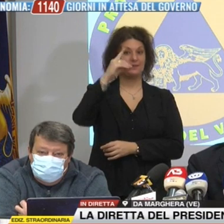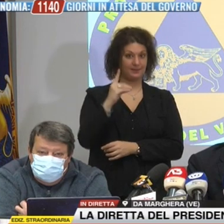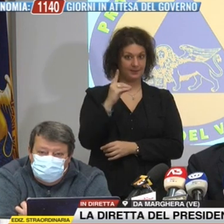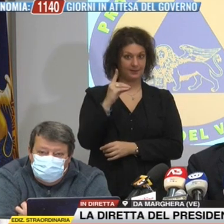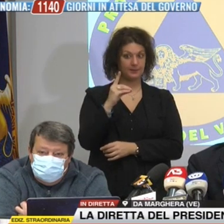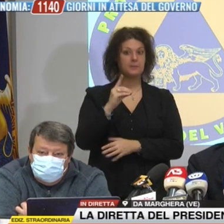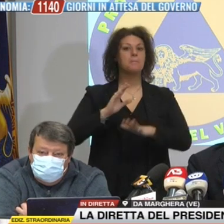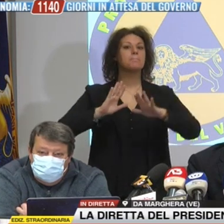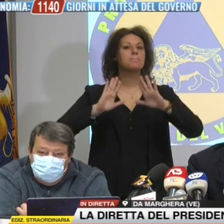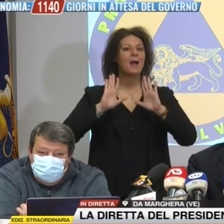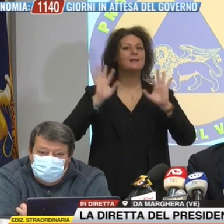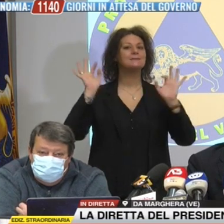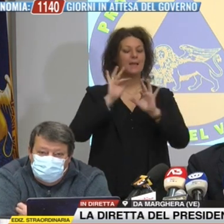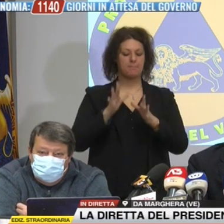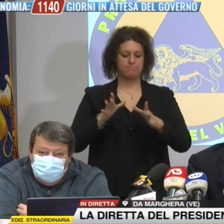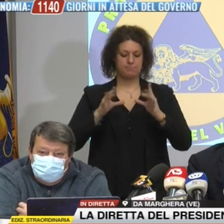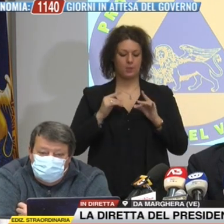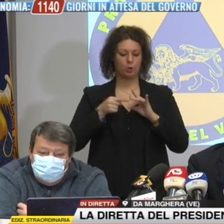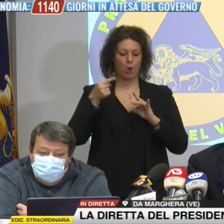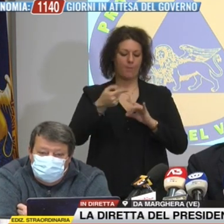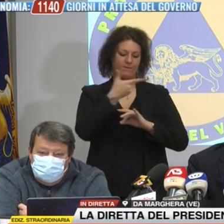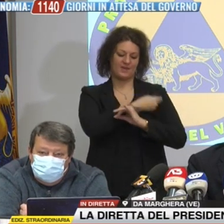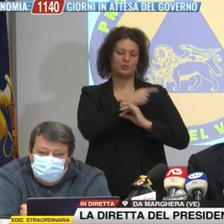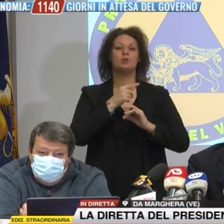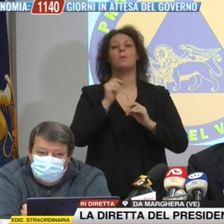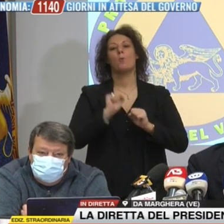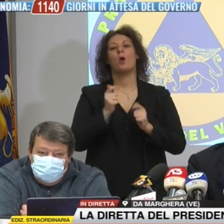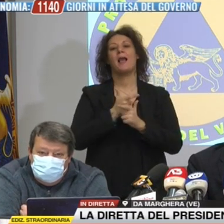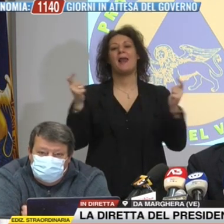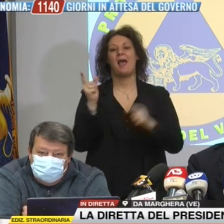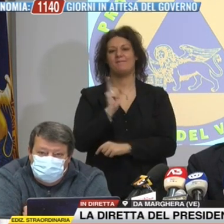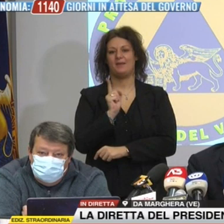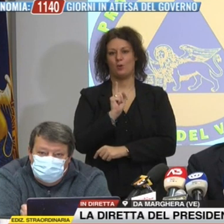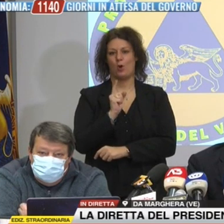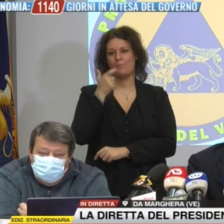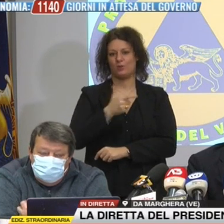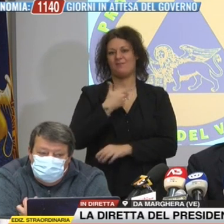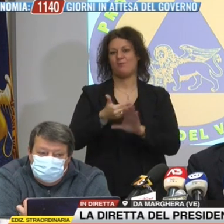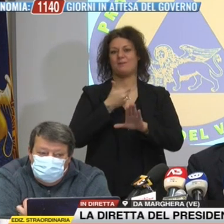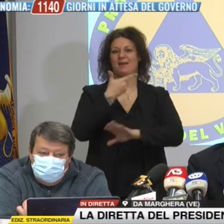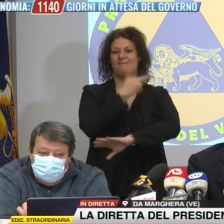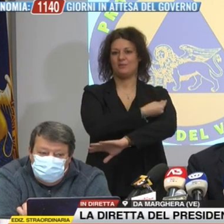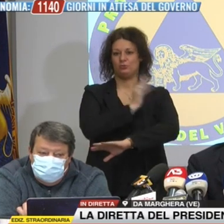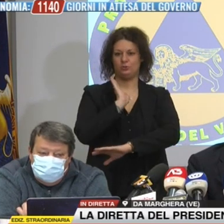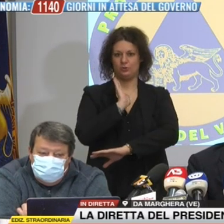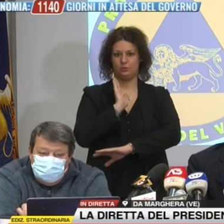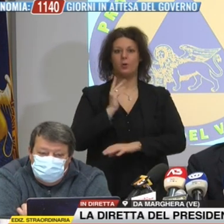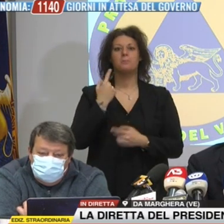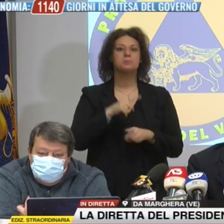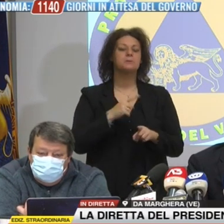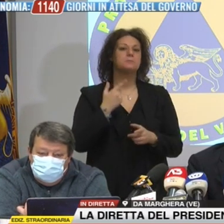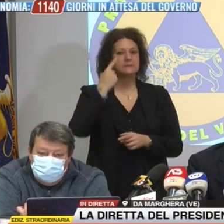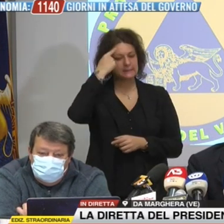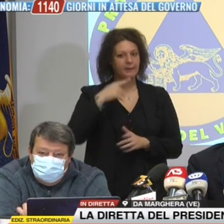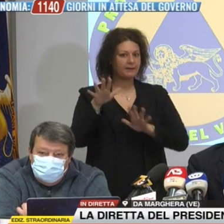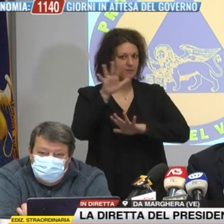anche me lo prendo in forma più meno grave perché sono stata vaccinata. Queste sono due cose fondamentali naturalmente nella campagna